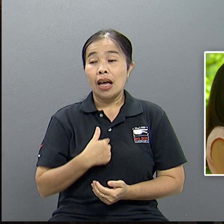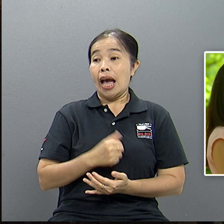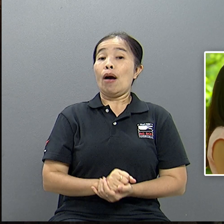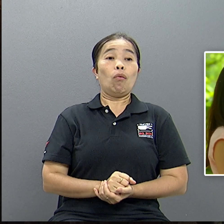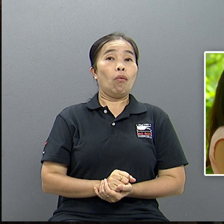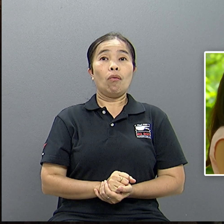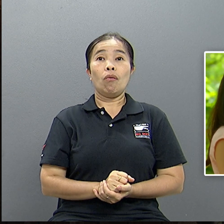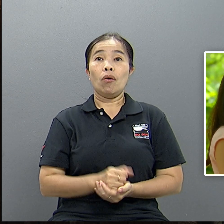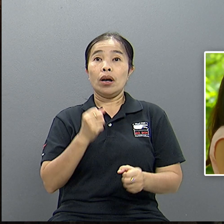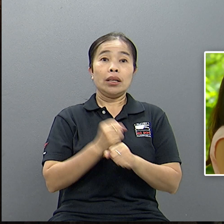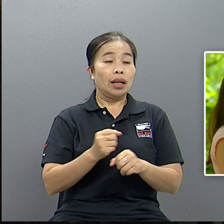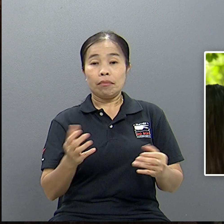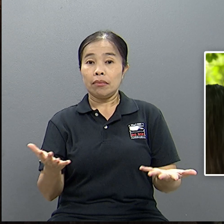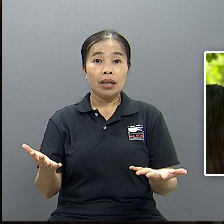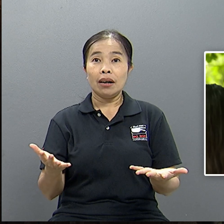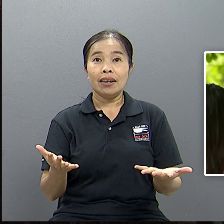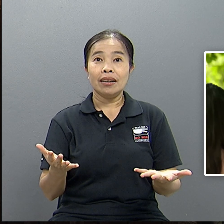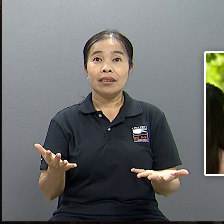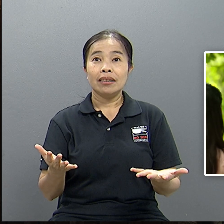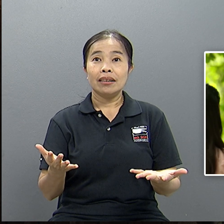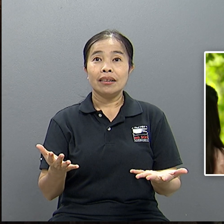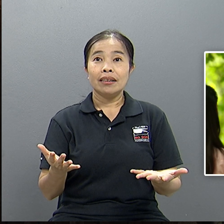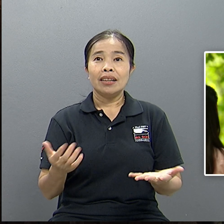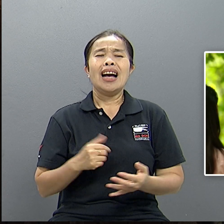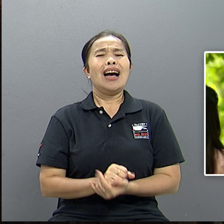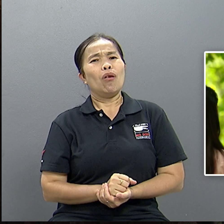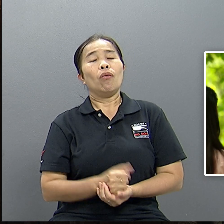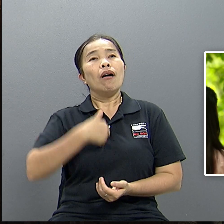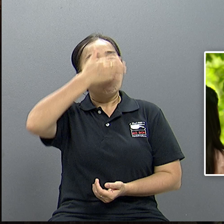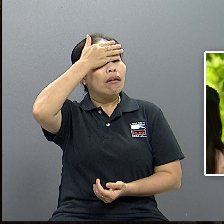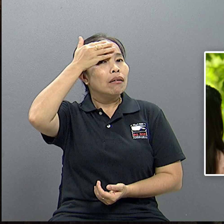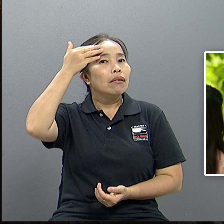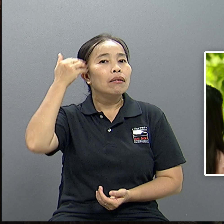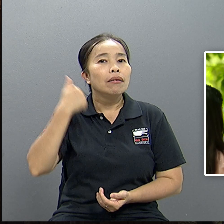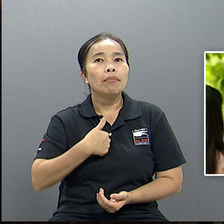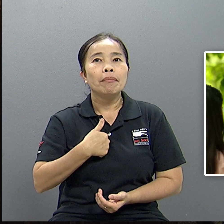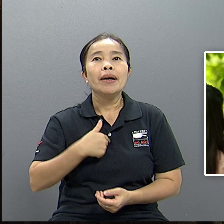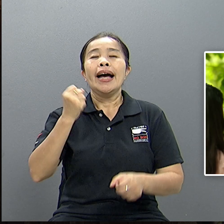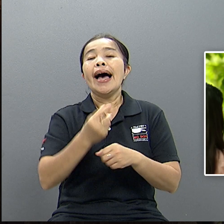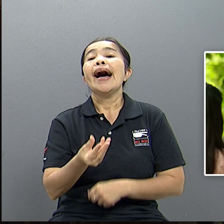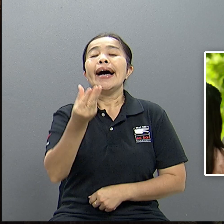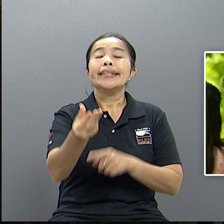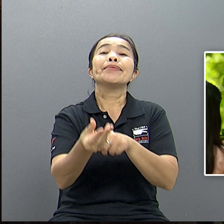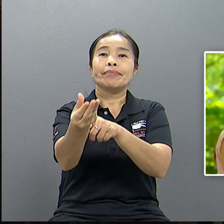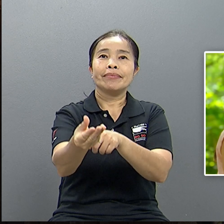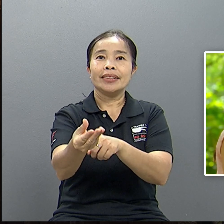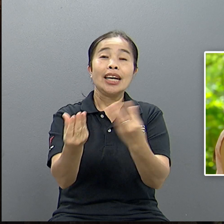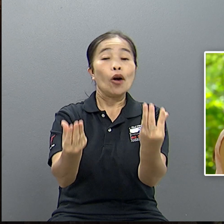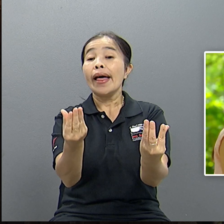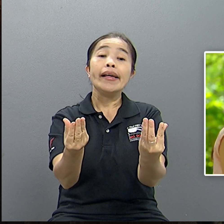ทำเรือชดใช้ให้พวกหนูดอกหรืออ ้าวลืมเสียสนิทเลยอ่ะใครจะเอาอันไหน